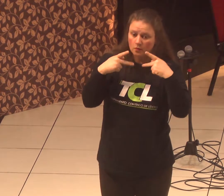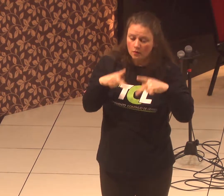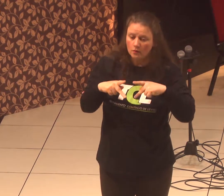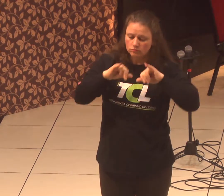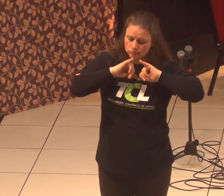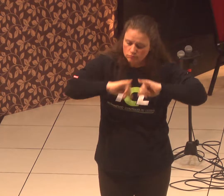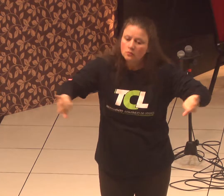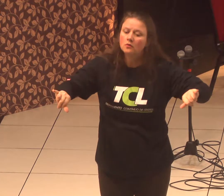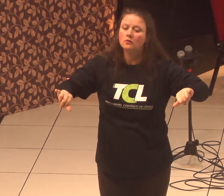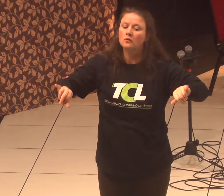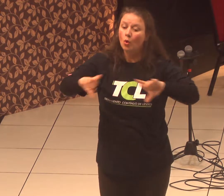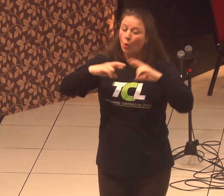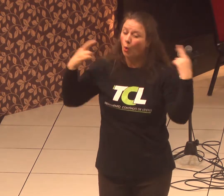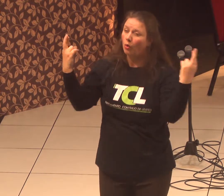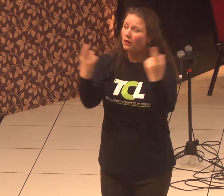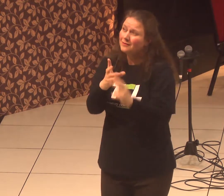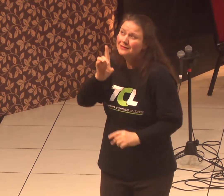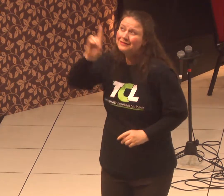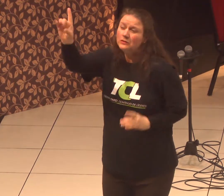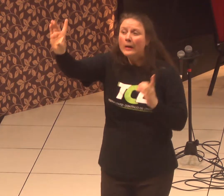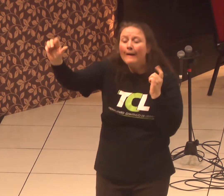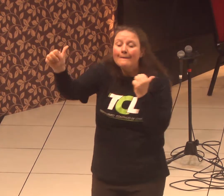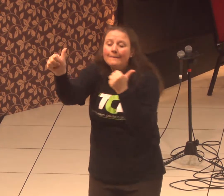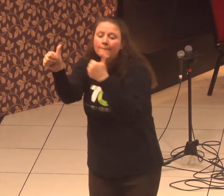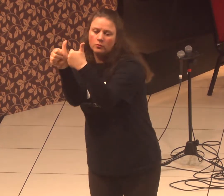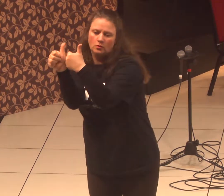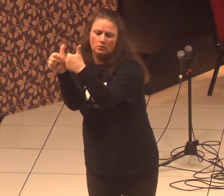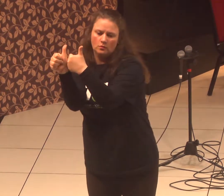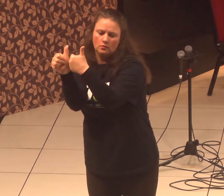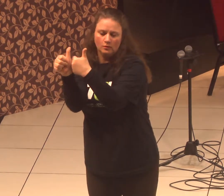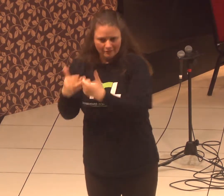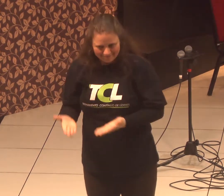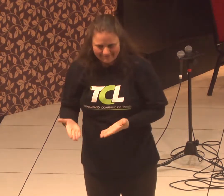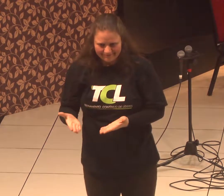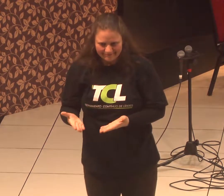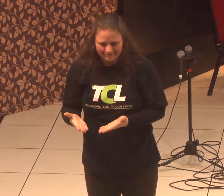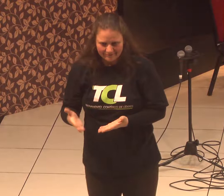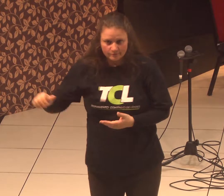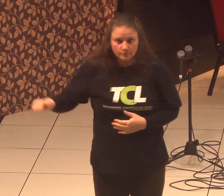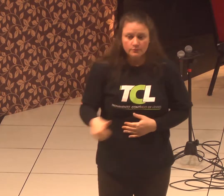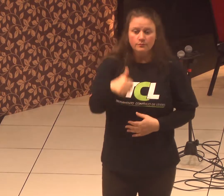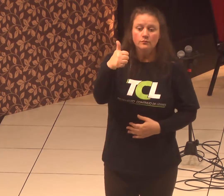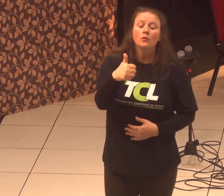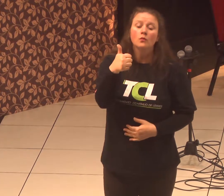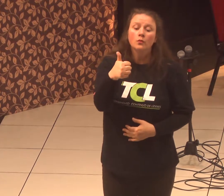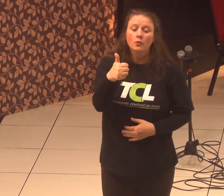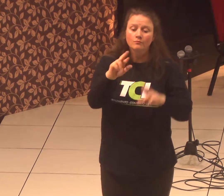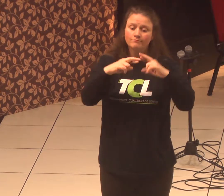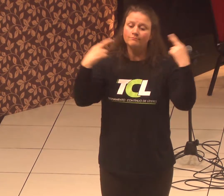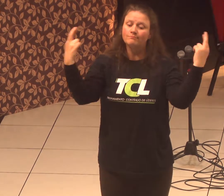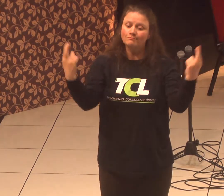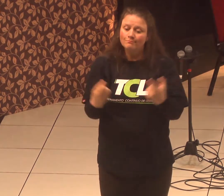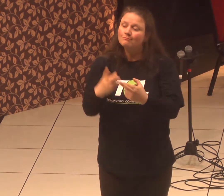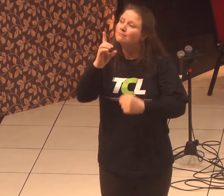dizendo que o reino de Deus está próximo. E você sabe, uma das maneiras que o reino de Deus é evidenciado,